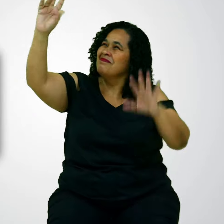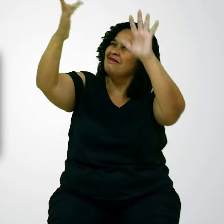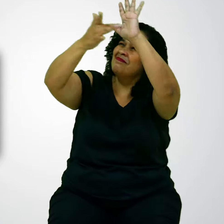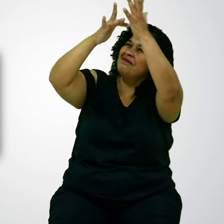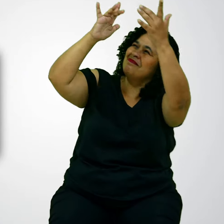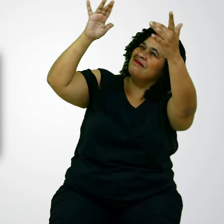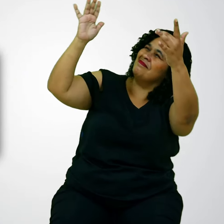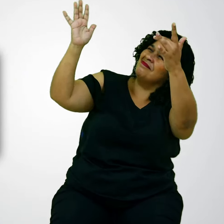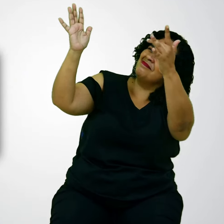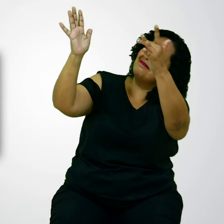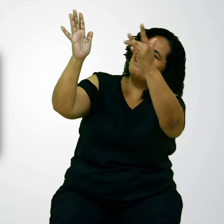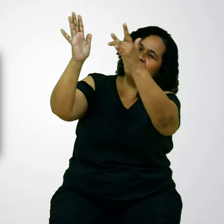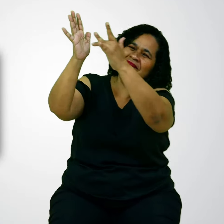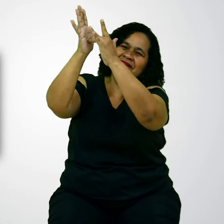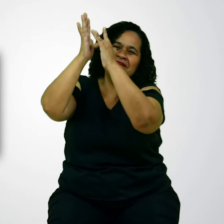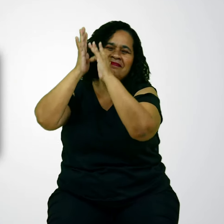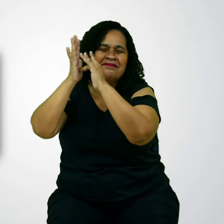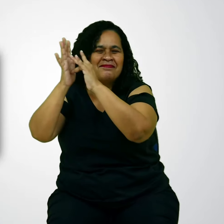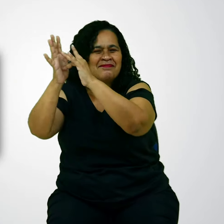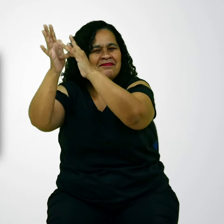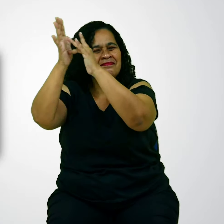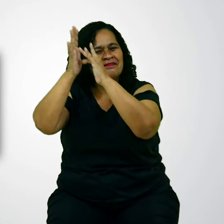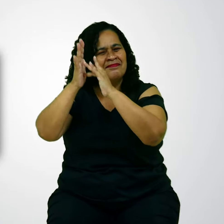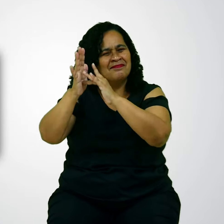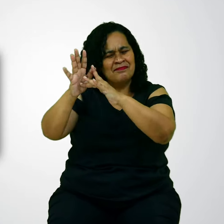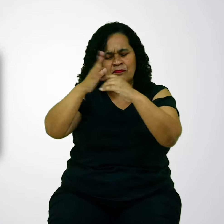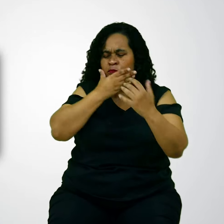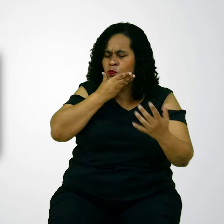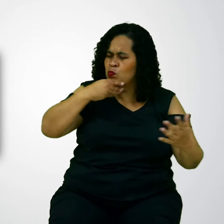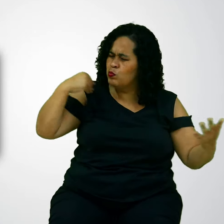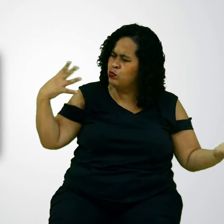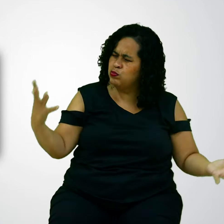o meu Salvador.